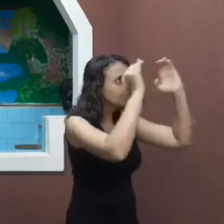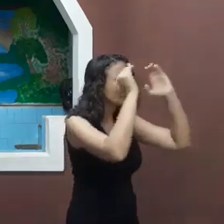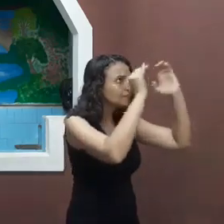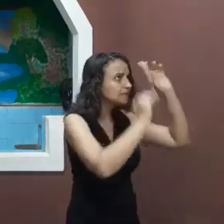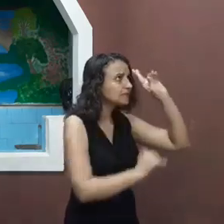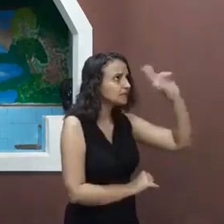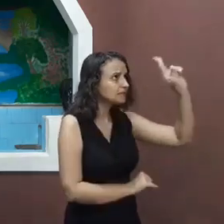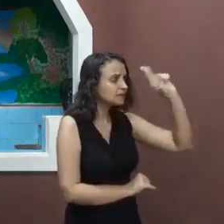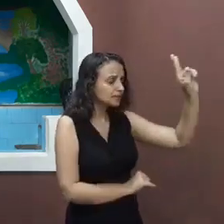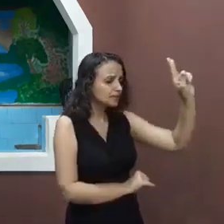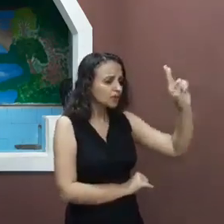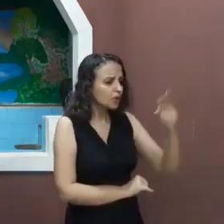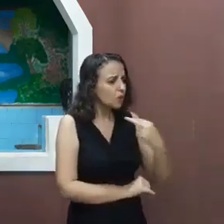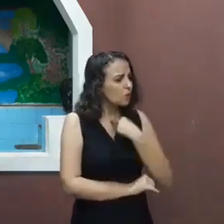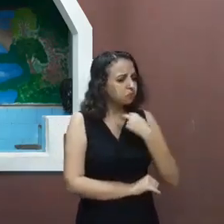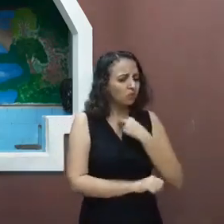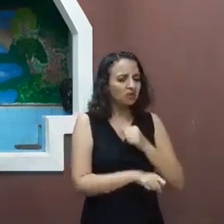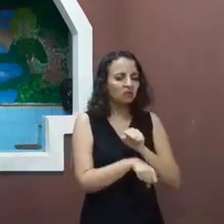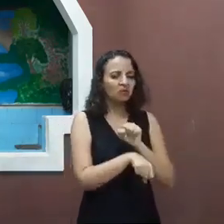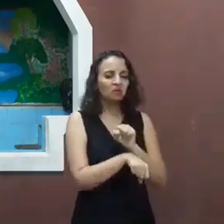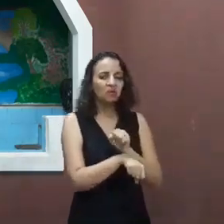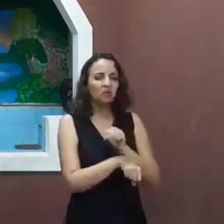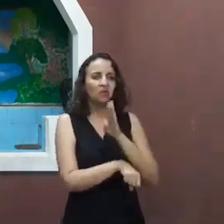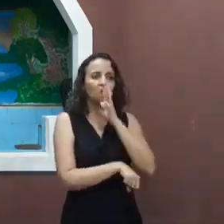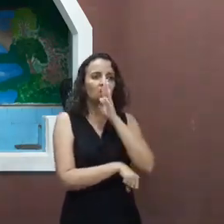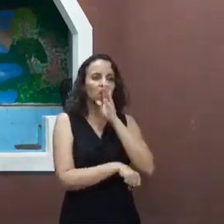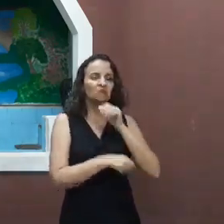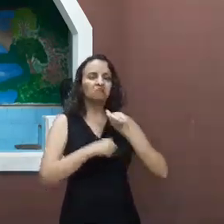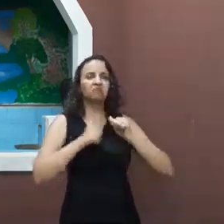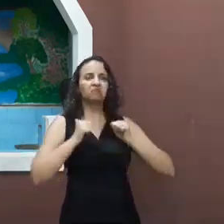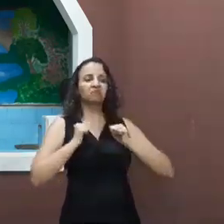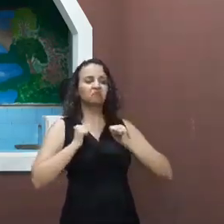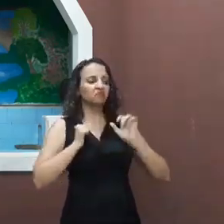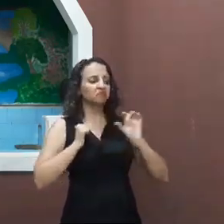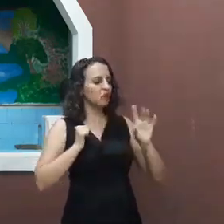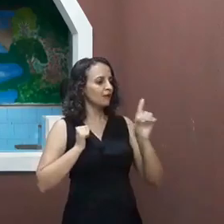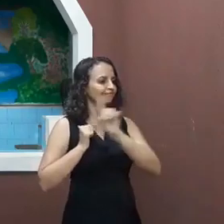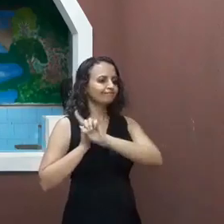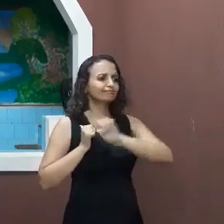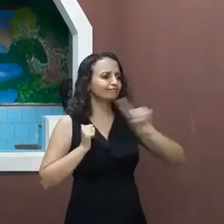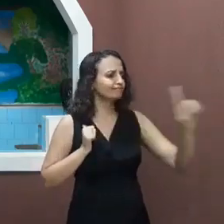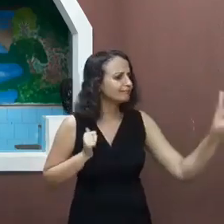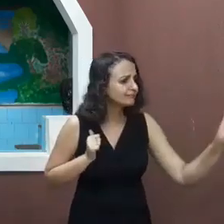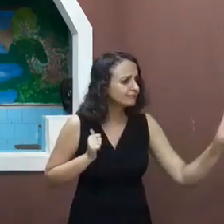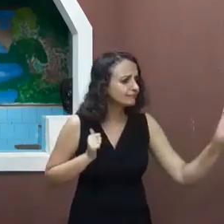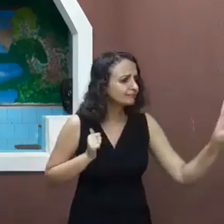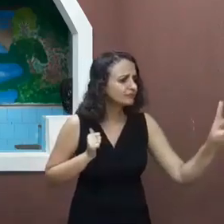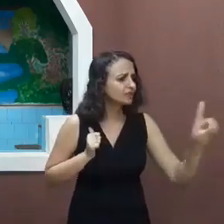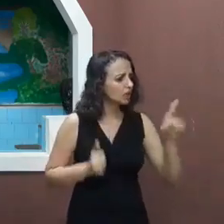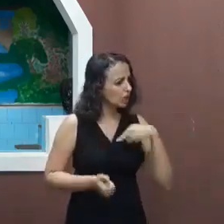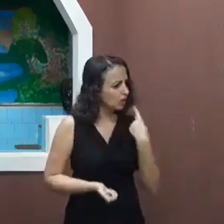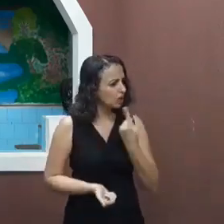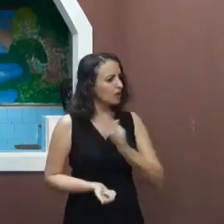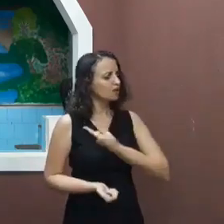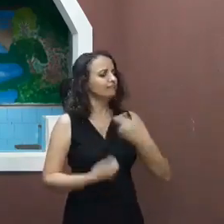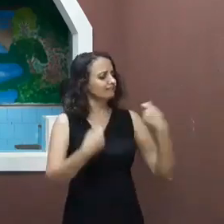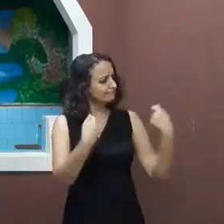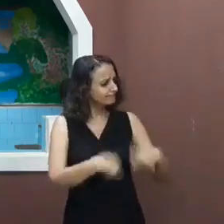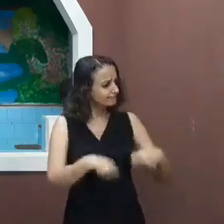Jesus, nós não podemos ficar aqui sem fazer nada. Nós não podemos ficar sem nenhuma condição de